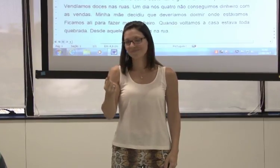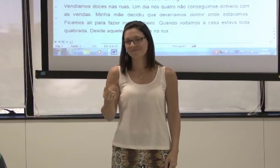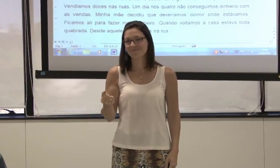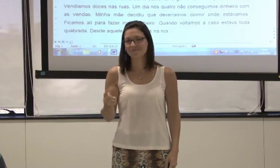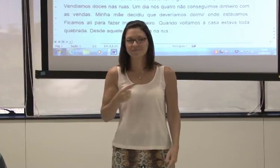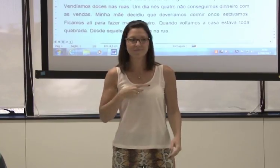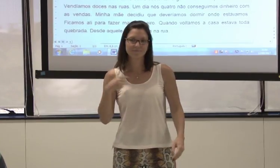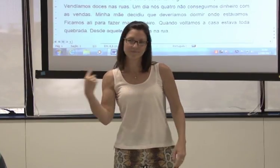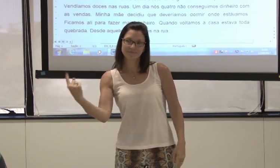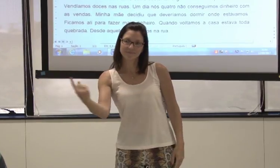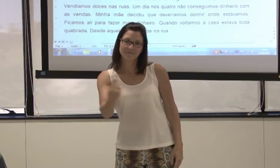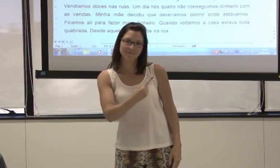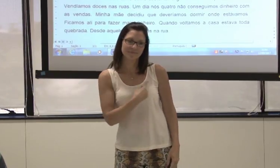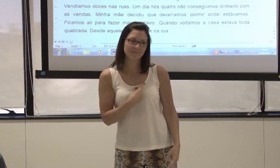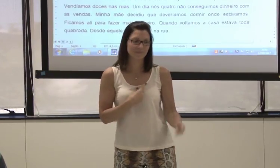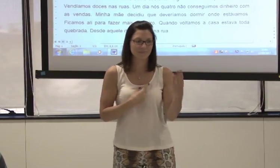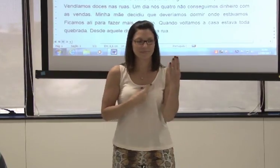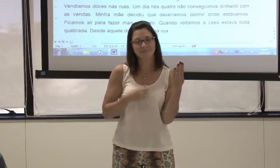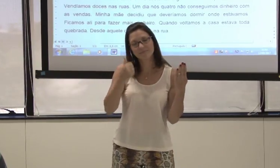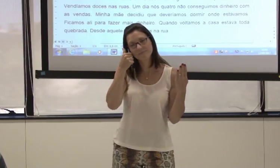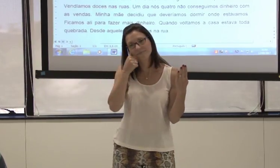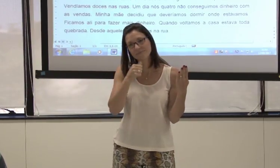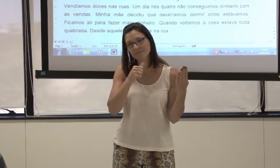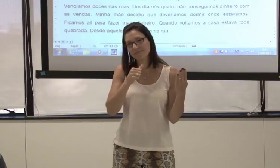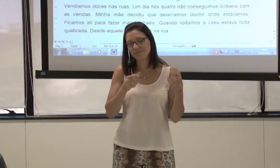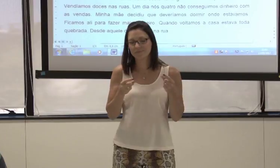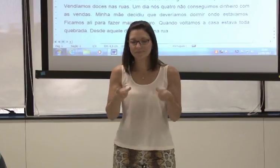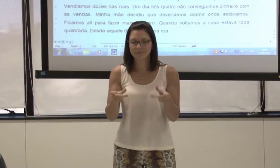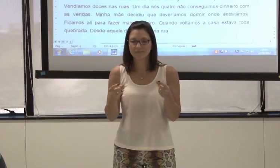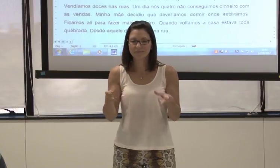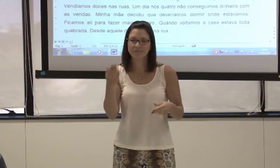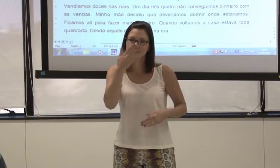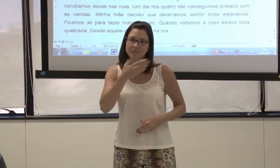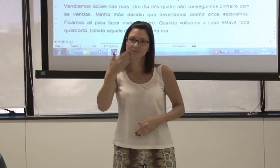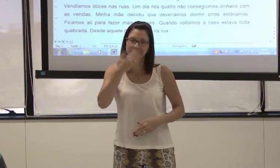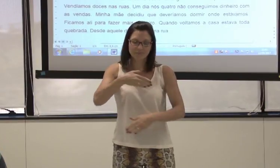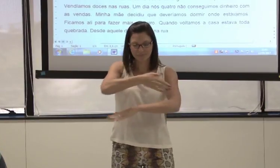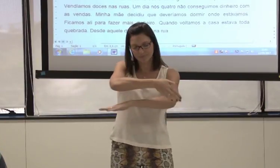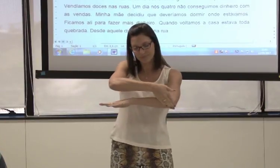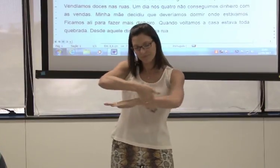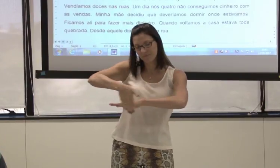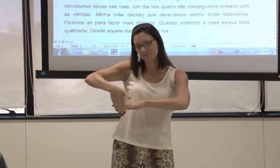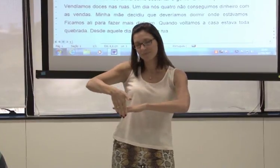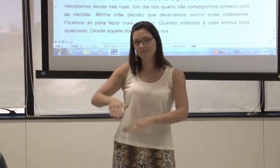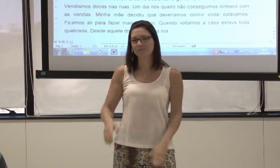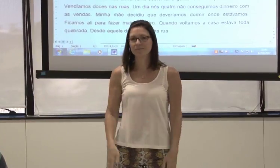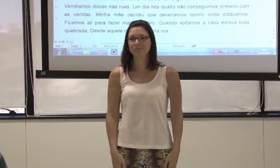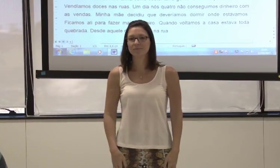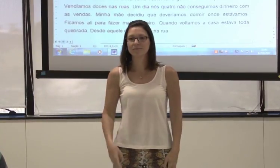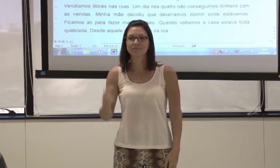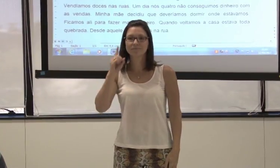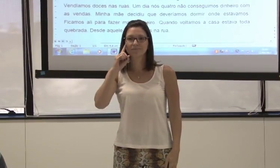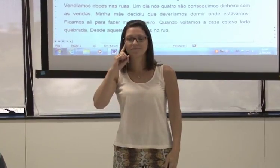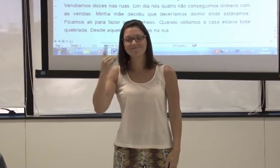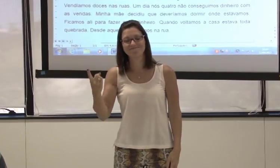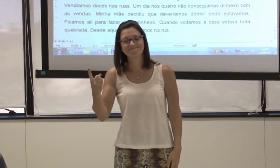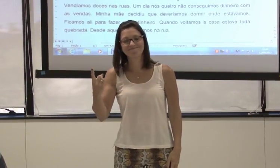Éramos 4 meninas. Vendíamos doces nas ruas. Um dia, nós 4